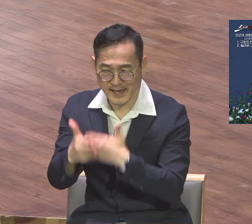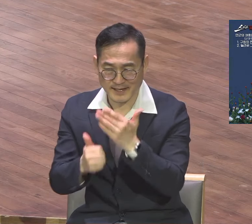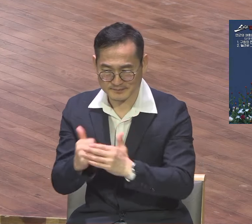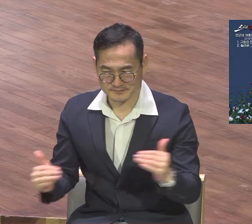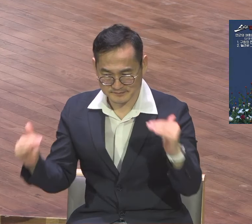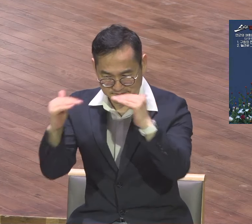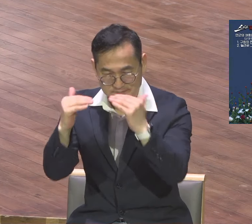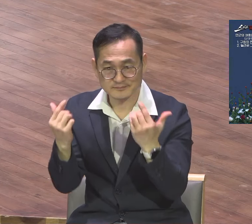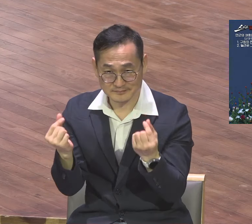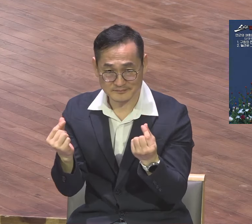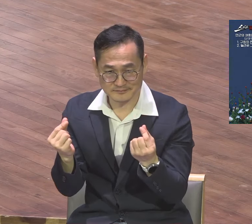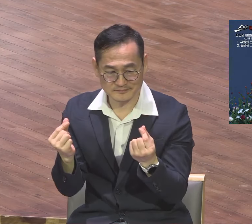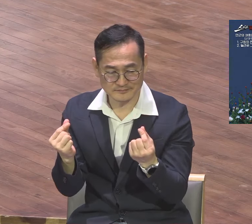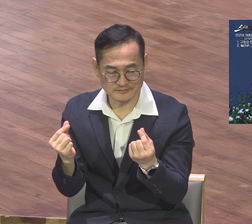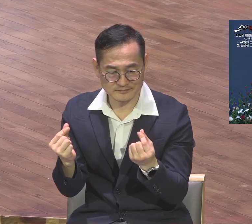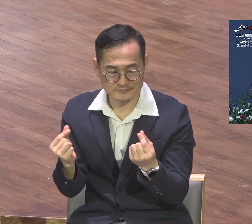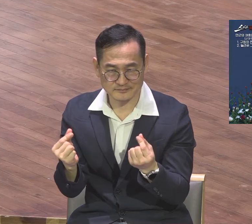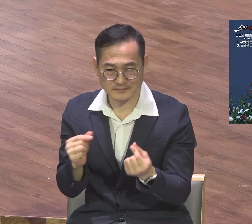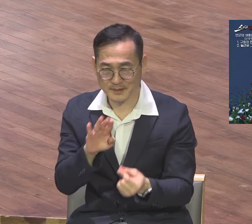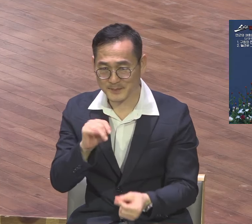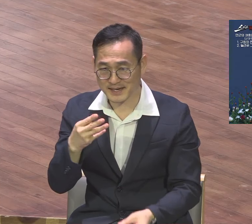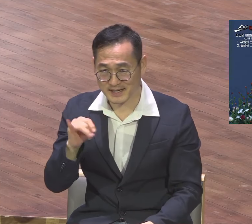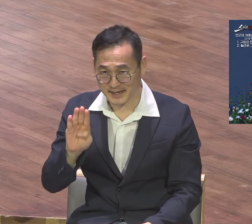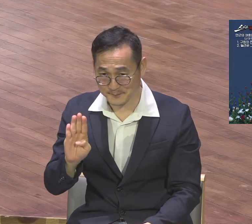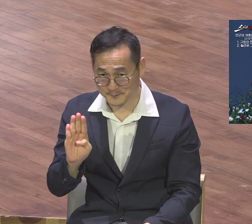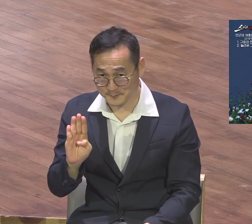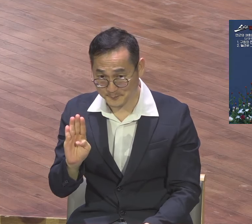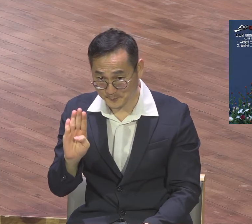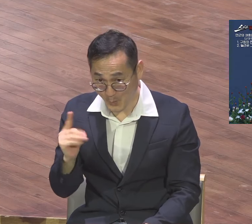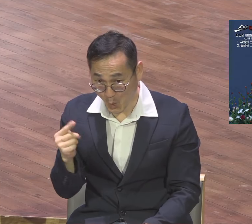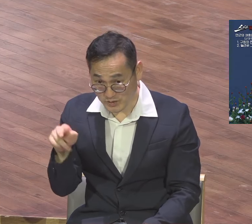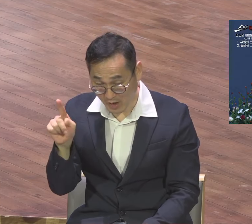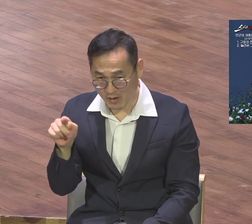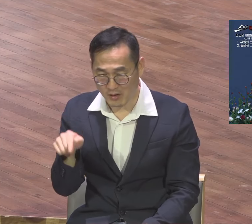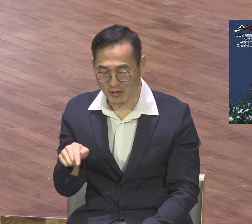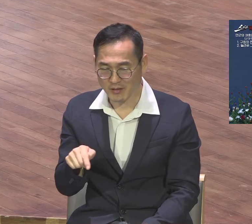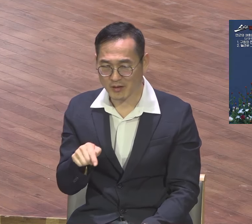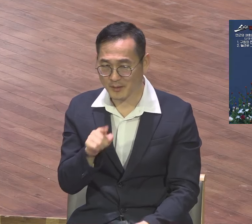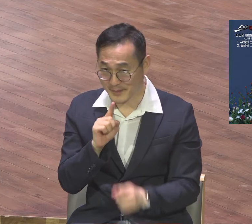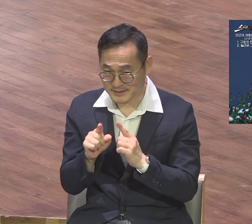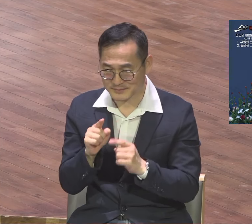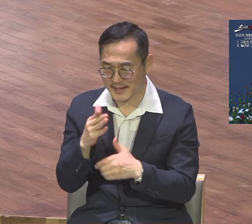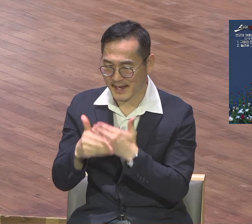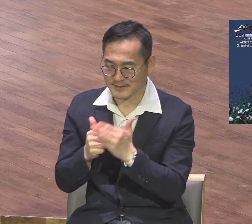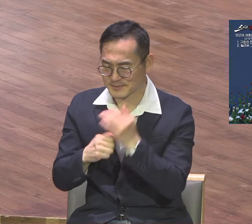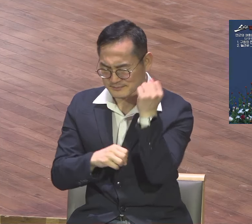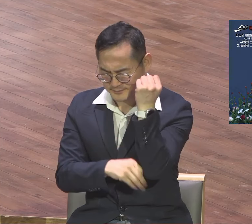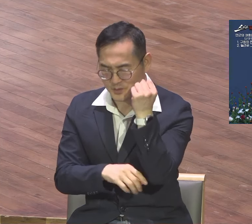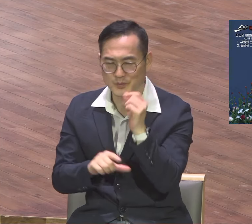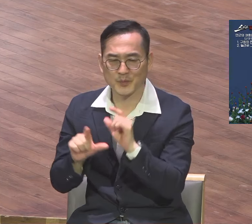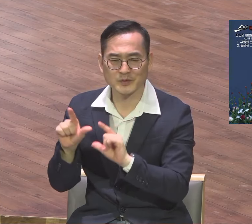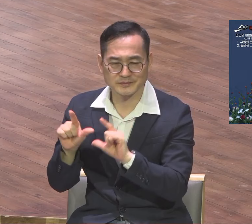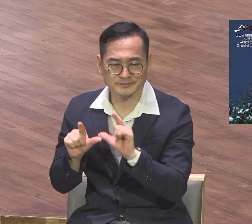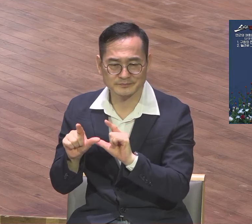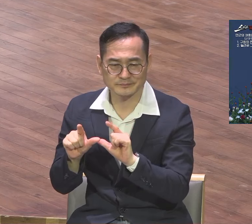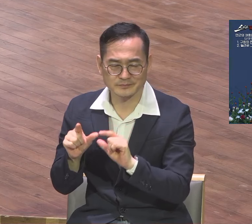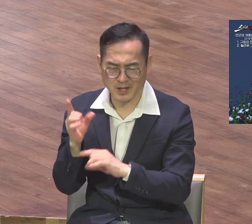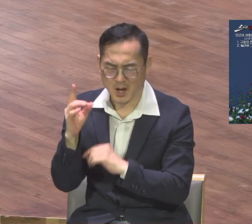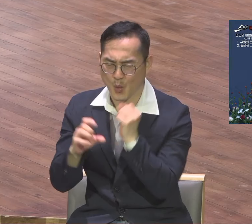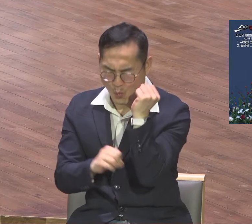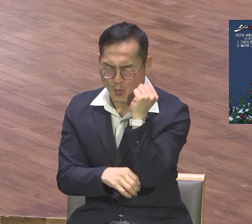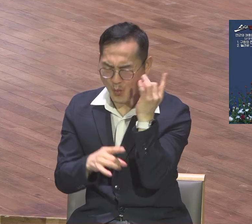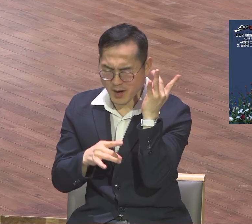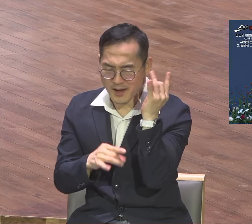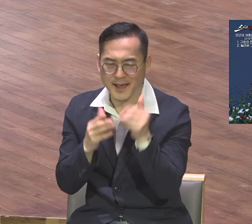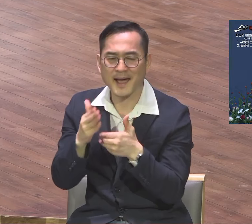것입니다. 빌립보서 2장 6절에 보면 그는 근본 하나님 본체시나 그렇게 말씀하고 있잖아요.